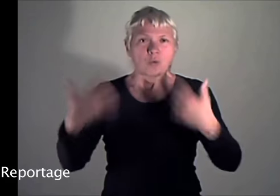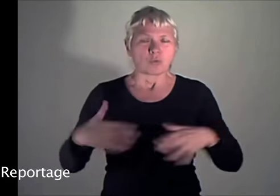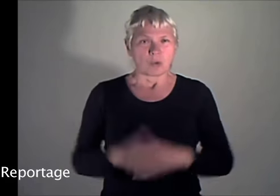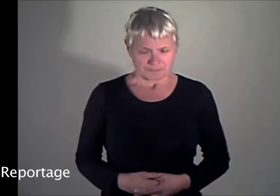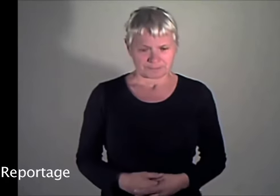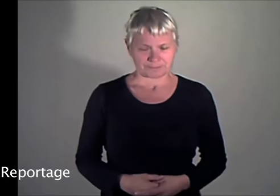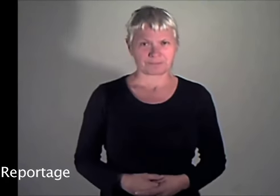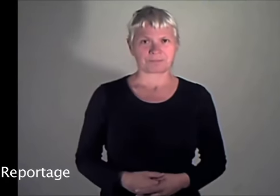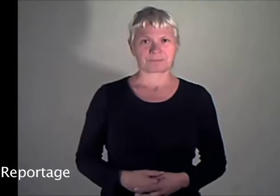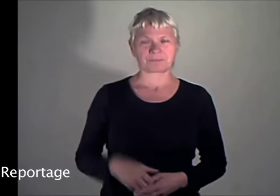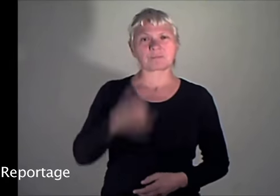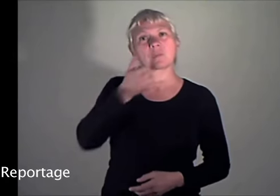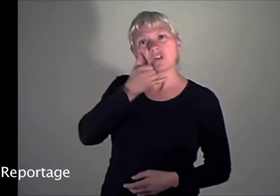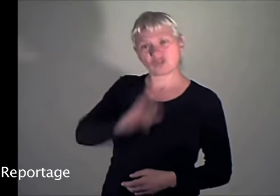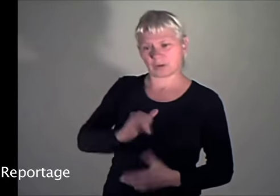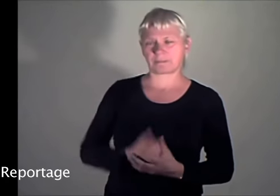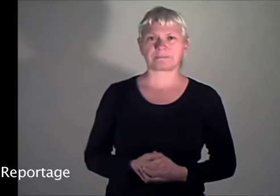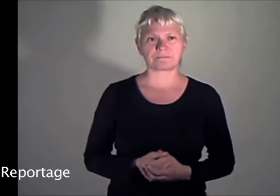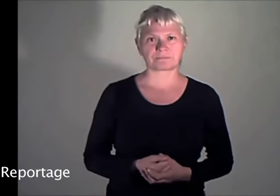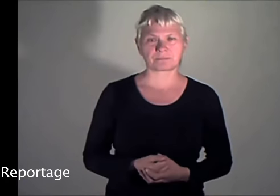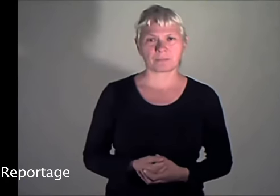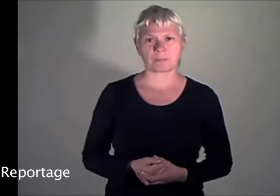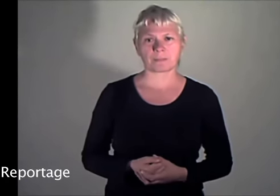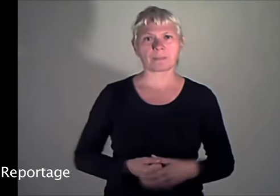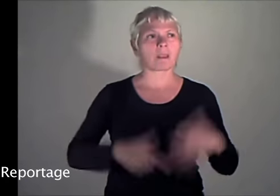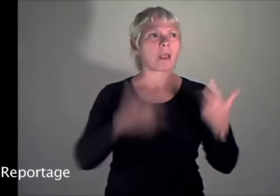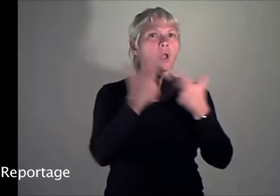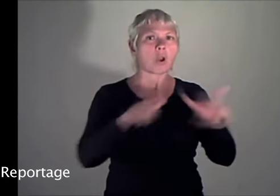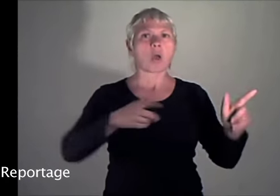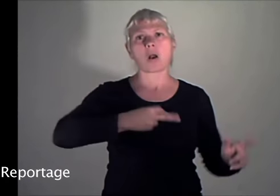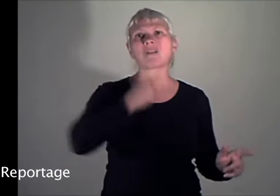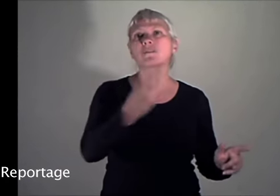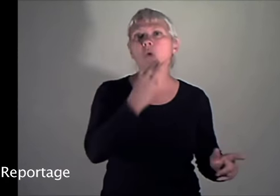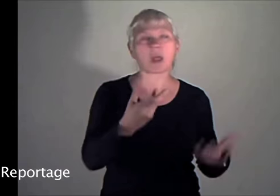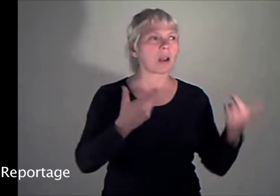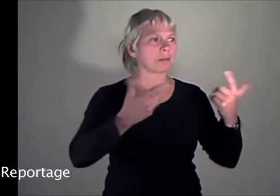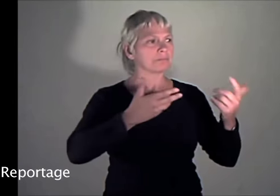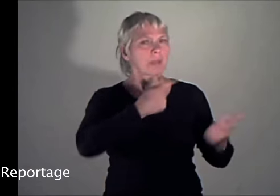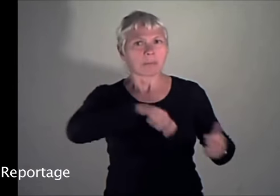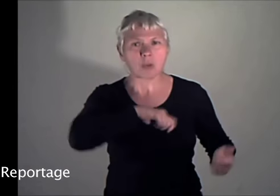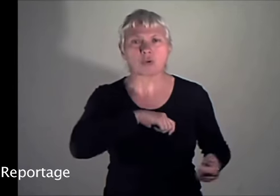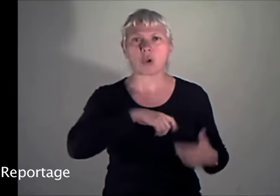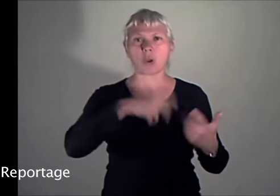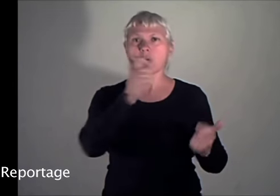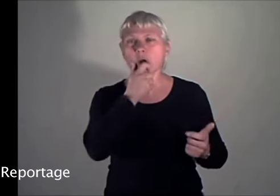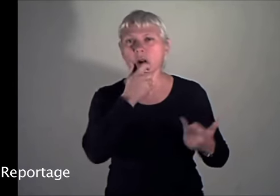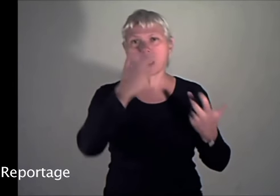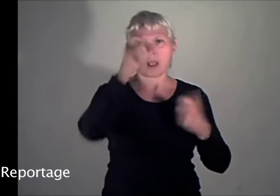quand même très avancé. Jacques. Dans les différentes langues orales, donc en anglais, en espagnol, en allemand, etc.,